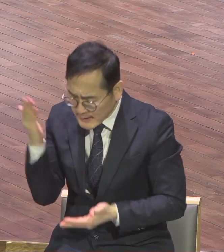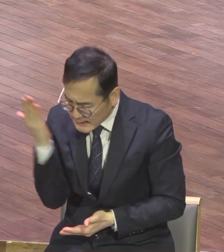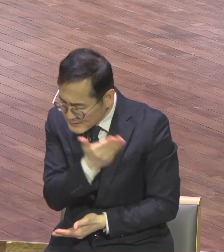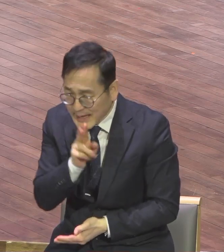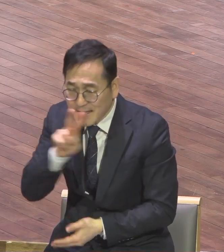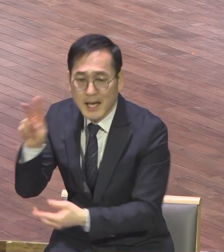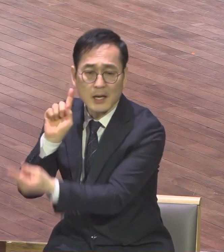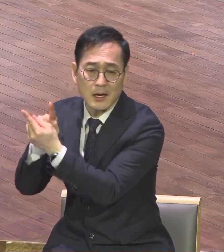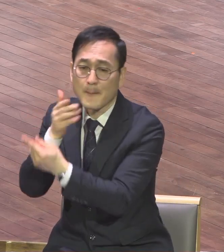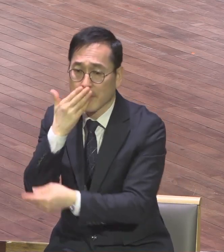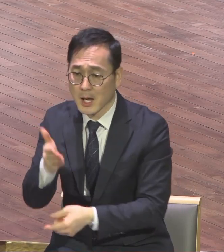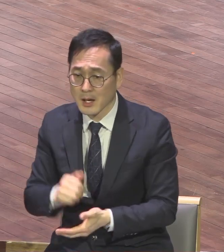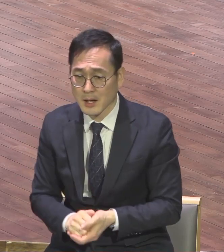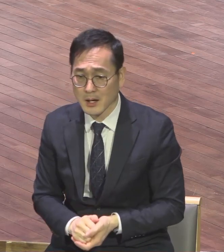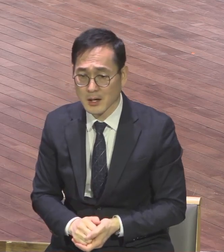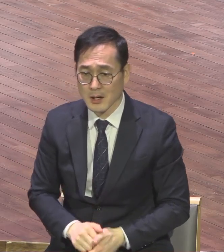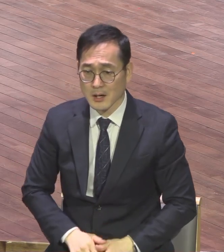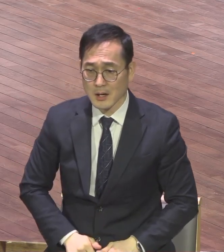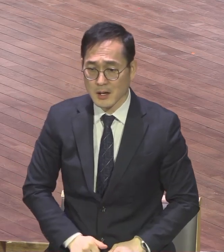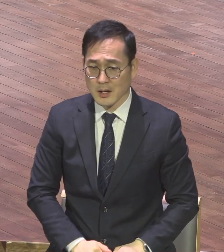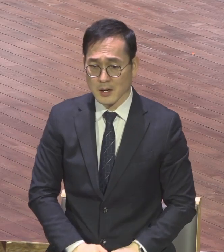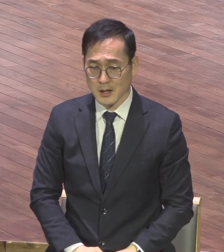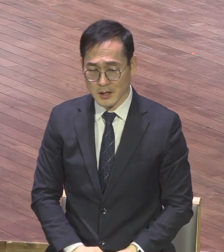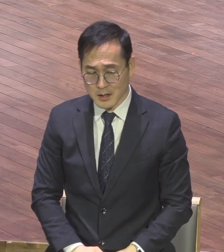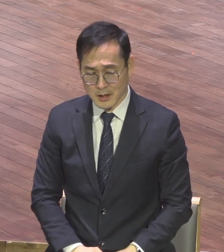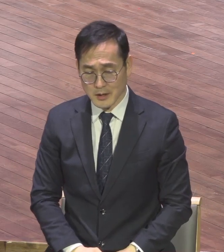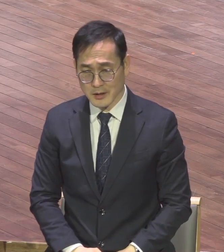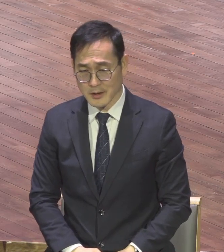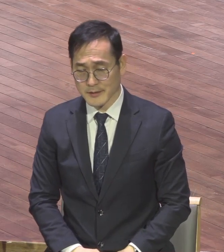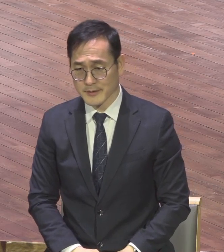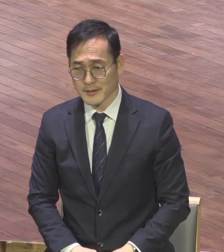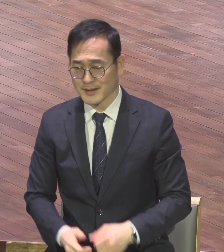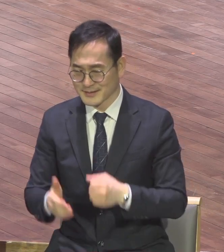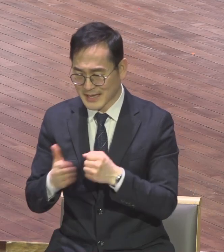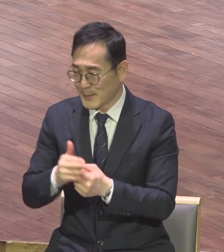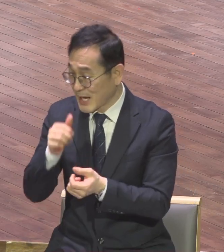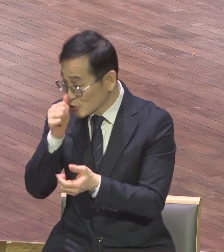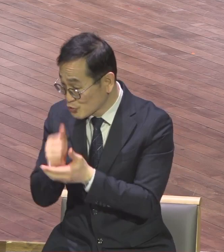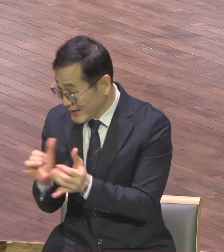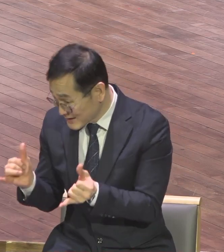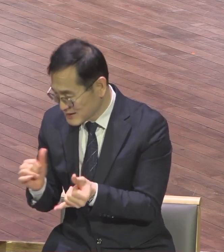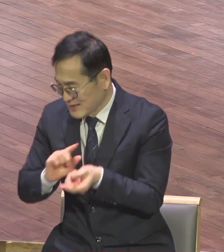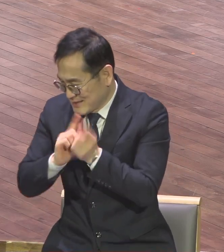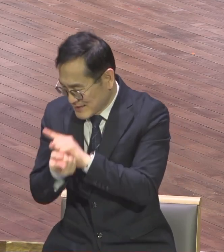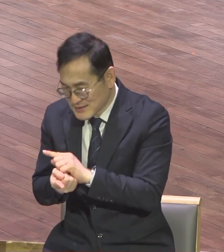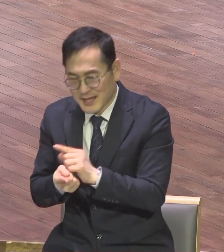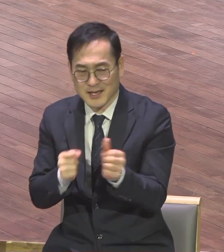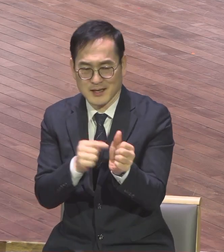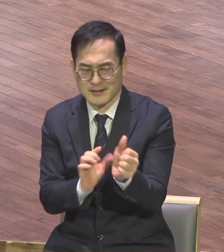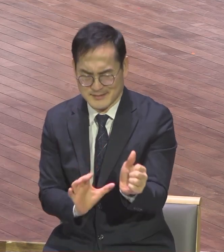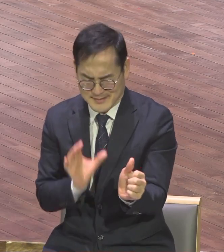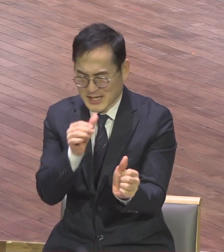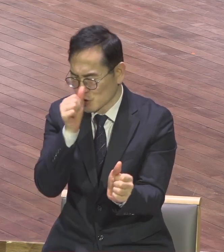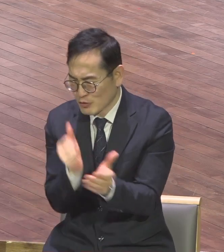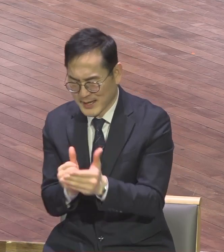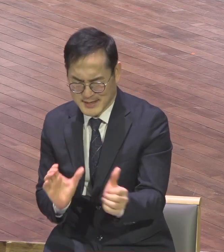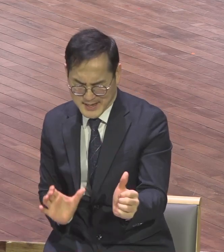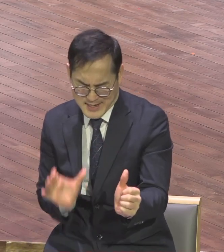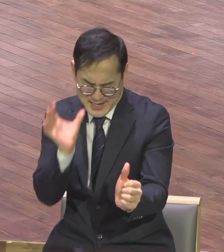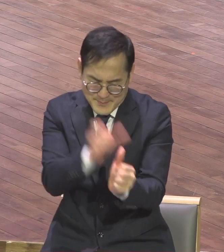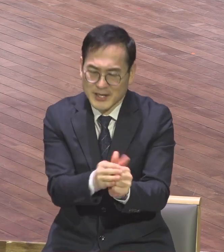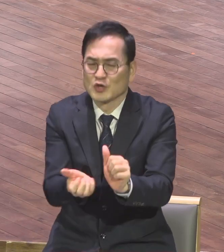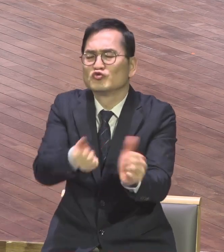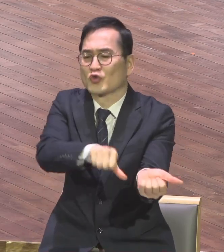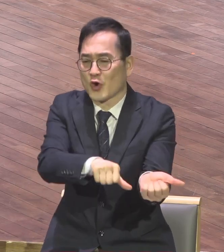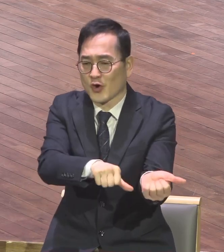있는 조건이 바로 죄 없이 오셔서 죄인을 위해 성경대로 죽으시고 부활하시는 거예요. 어디 나와 있냐? 성경에 나와 있어요. 성경 어디